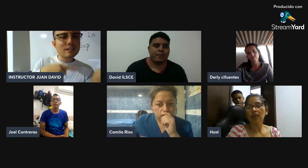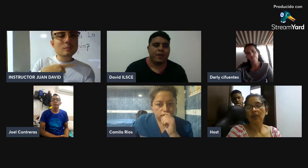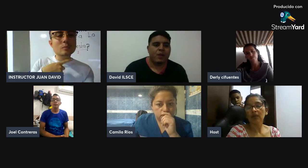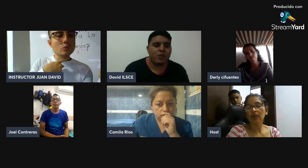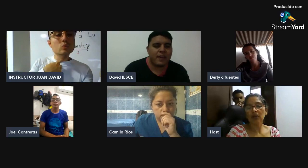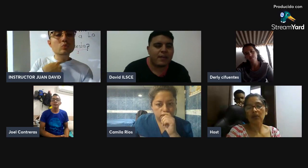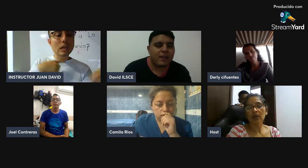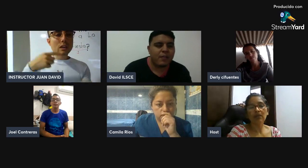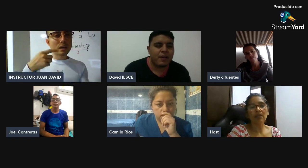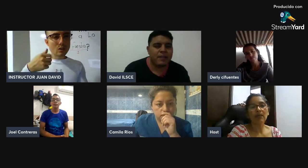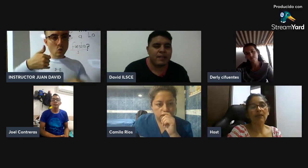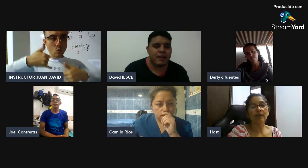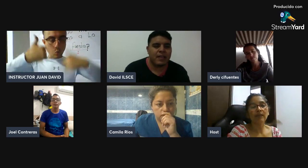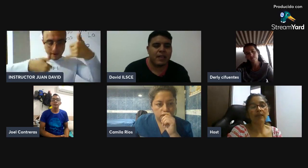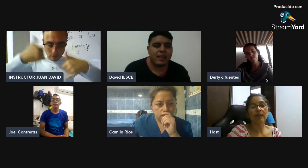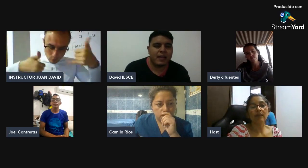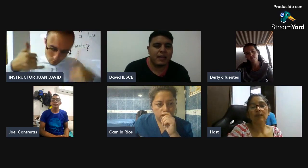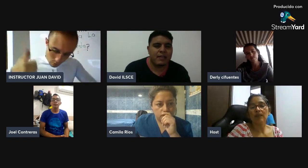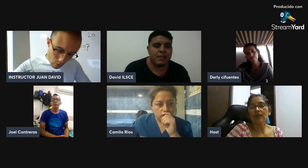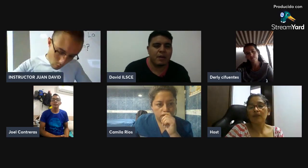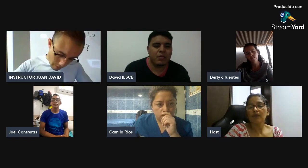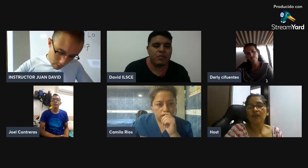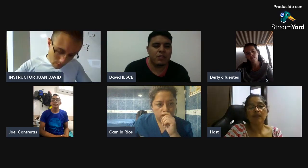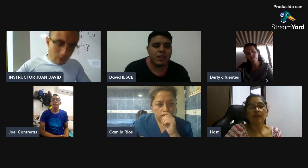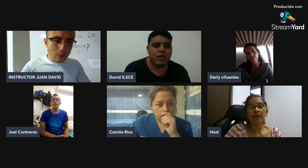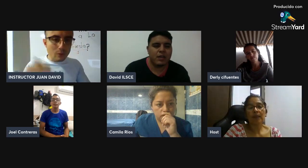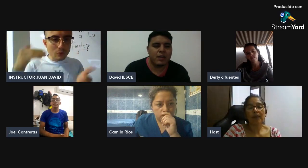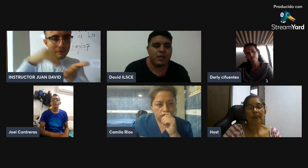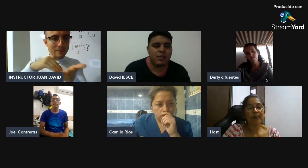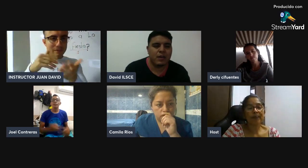otra vez lo puedes hacer existe me gusta nunca